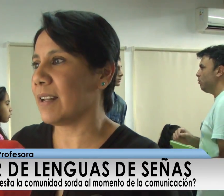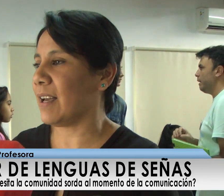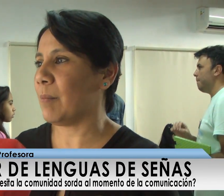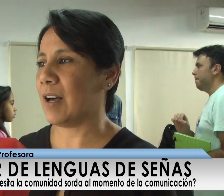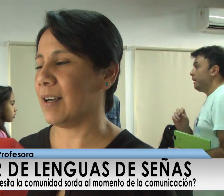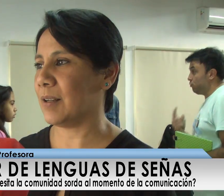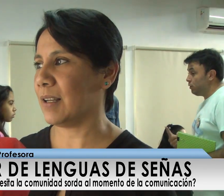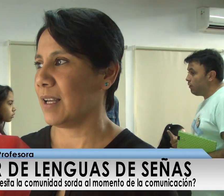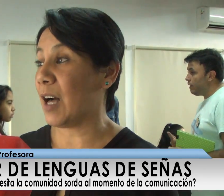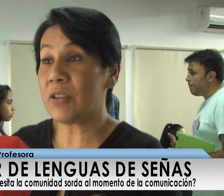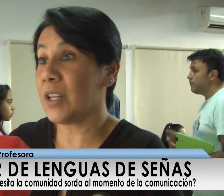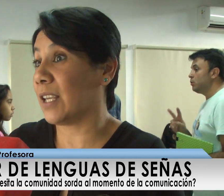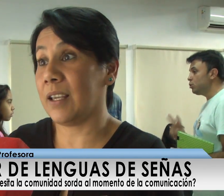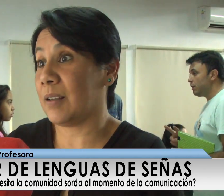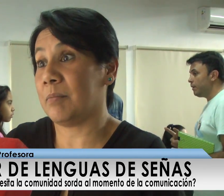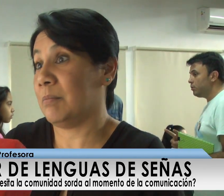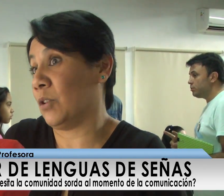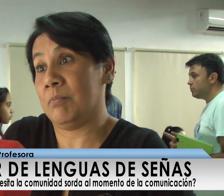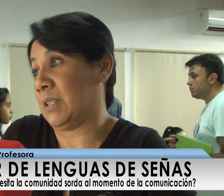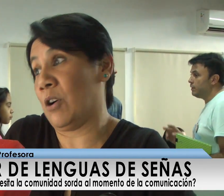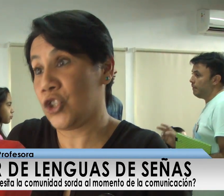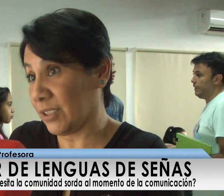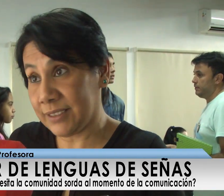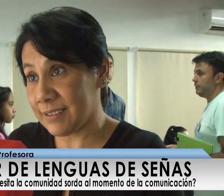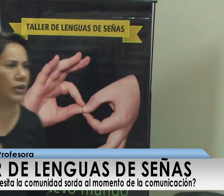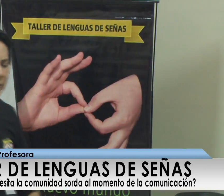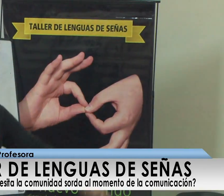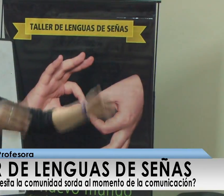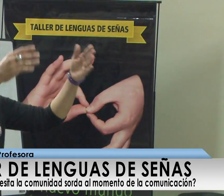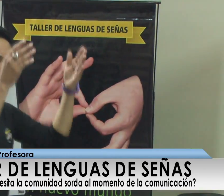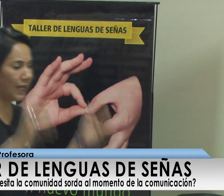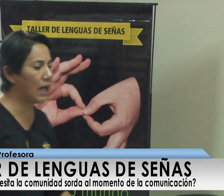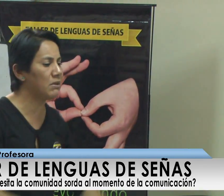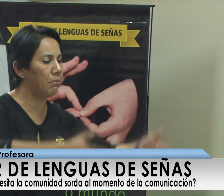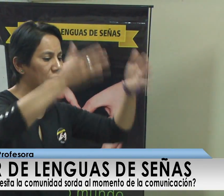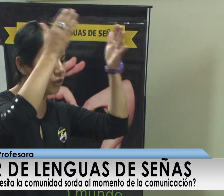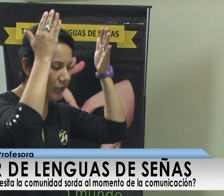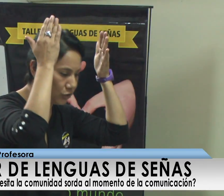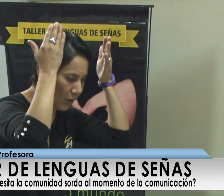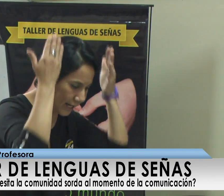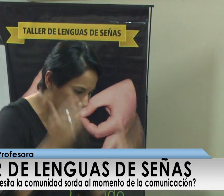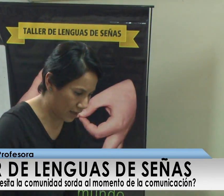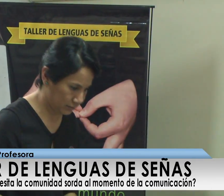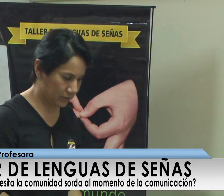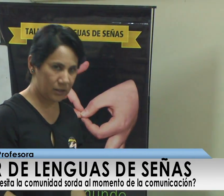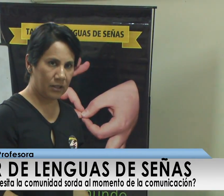a personas oyentes que se encuentran con una persona sorda. Y bueno,